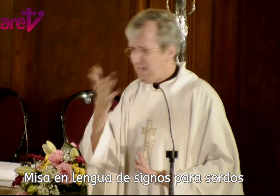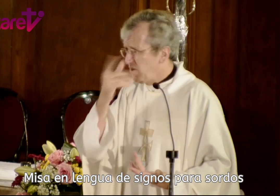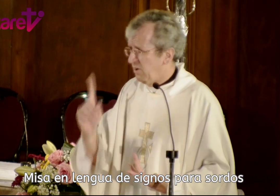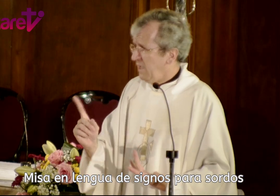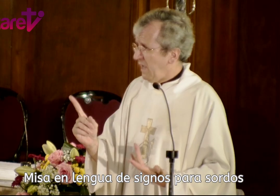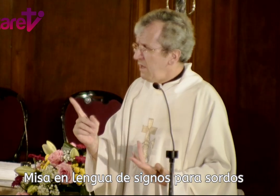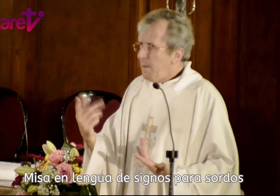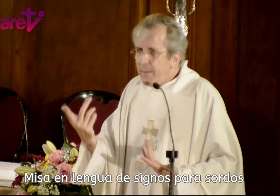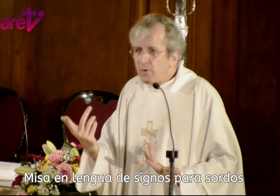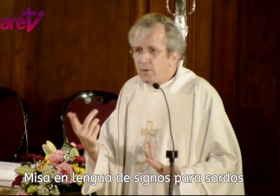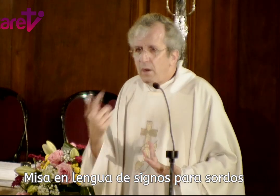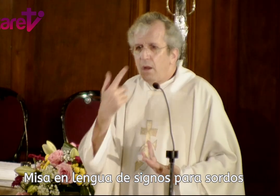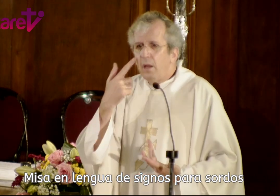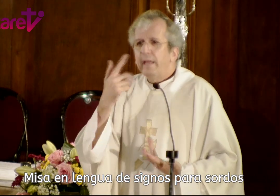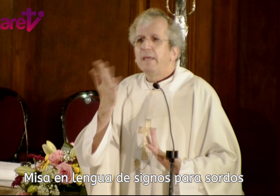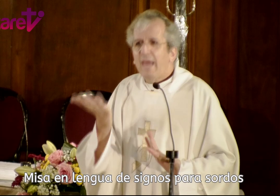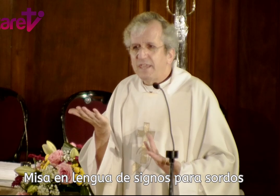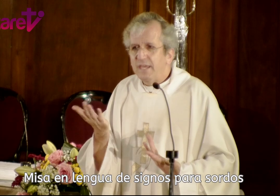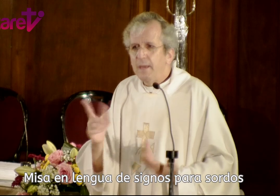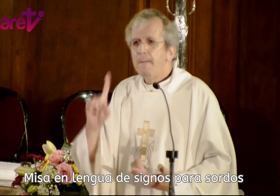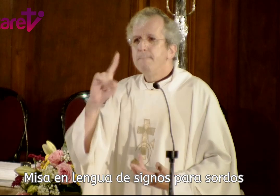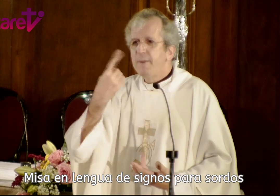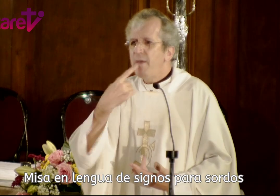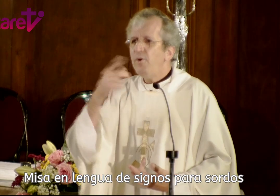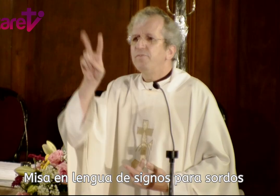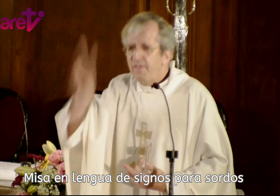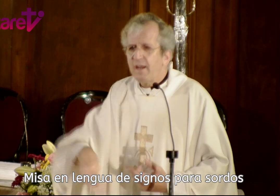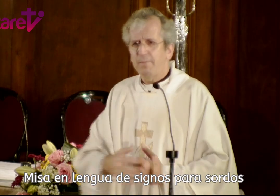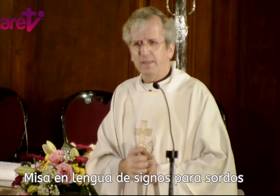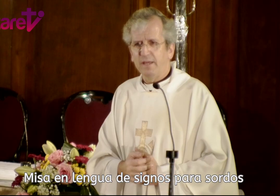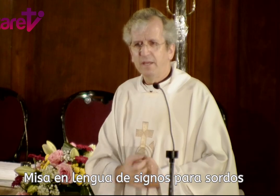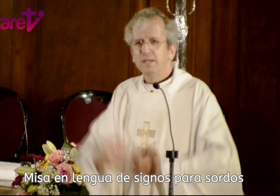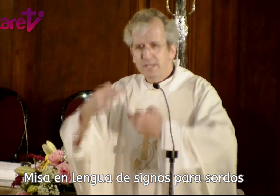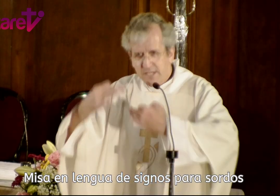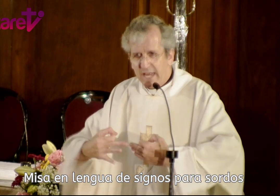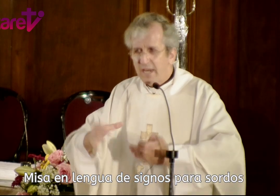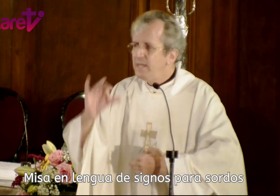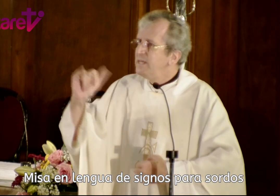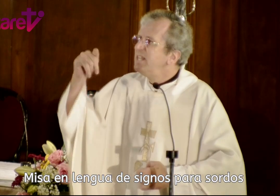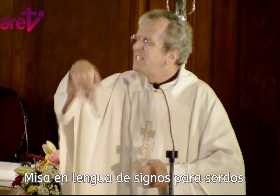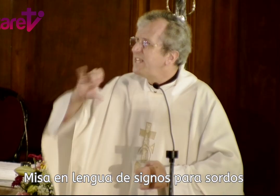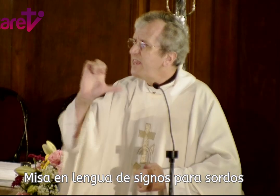y no tal, pero ¿qué hace? Primero, decir la verdad. ser